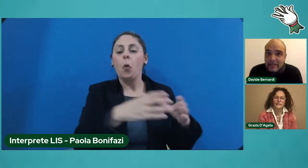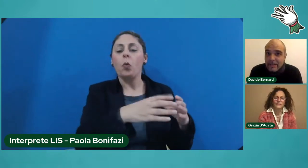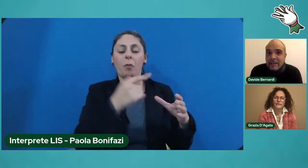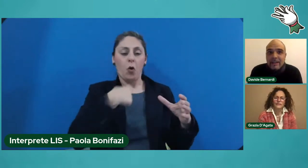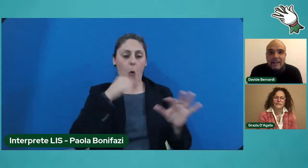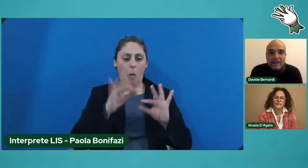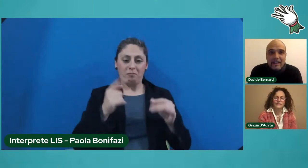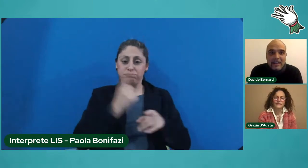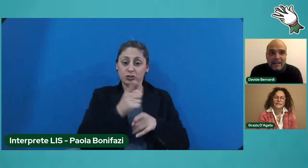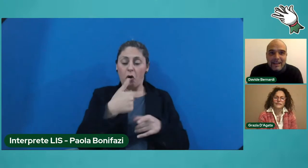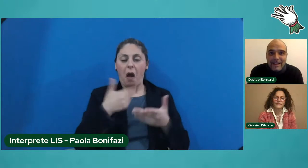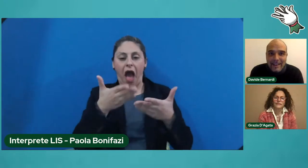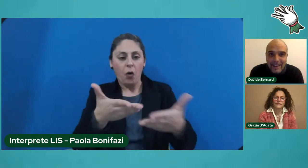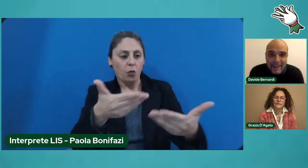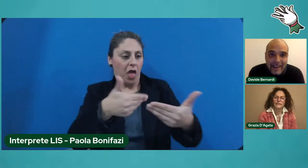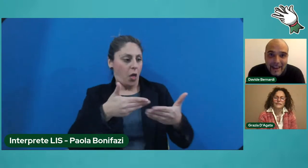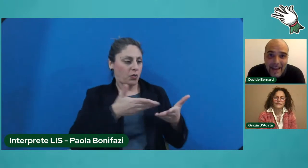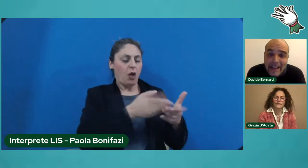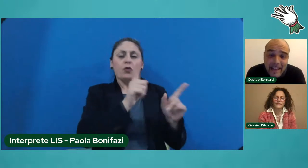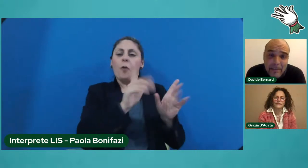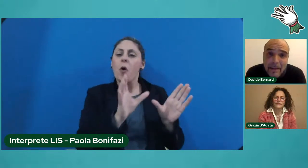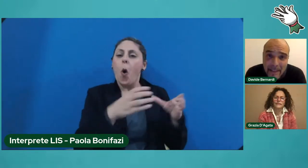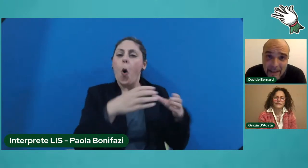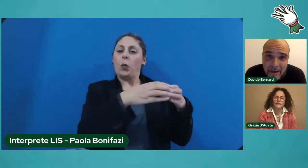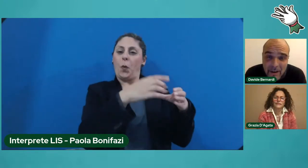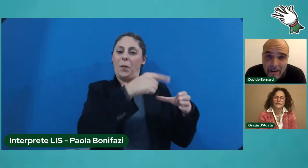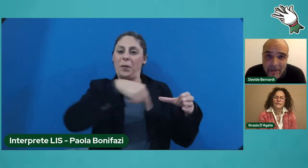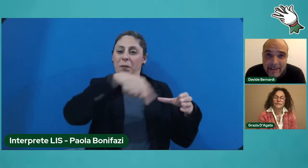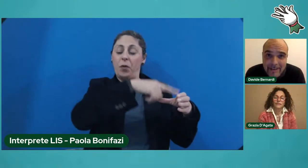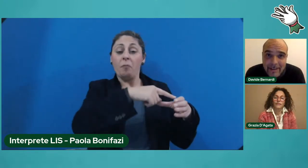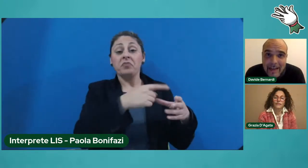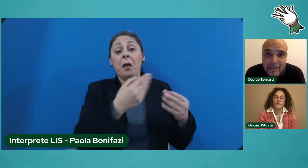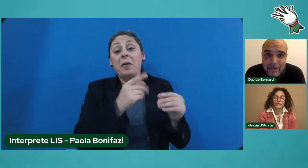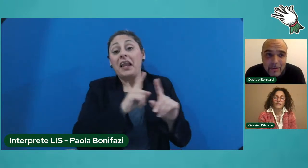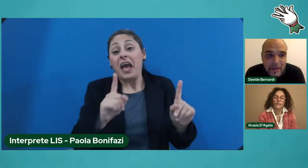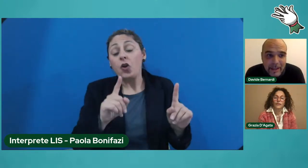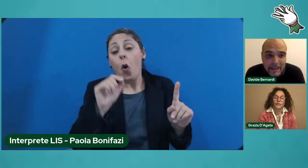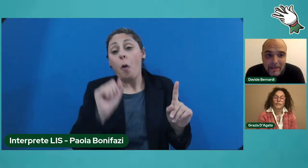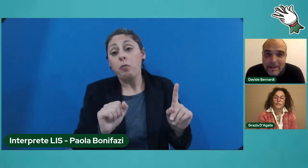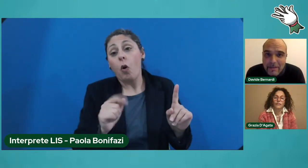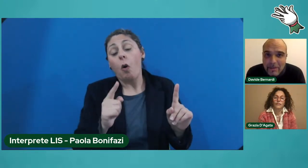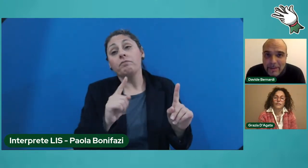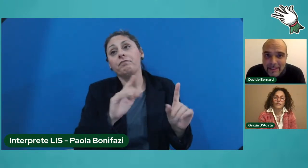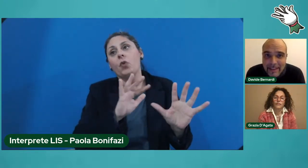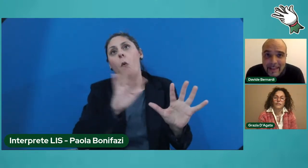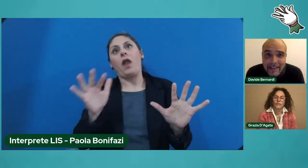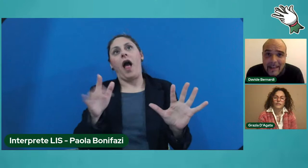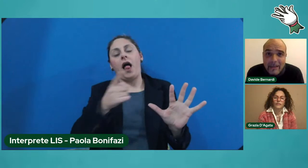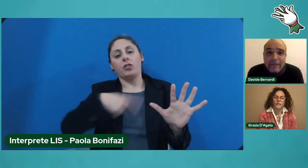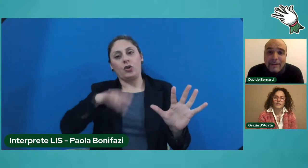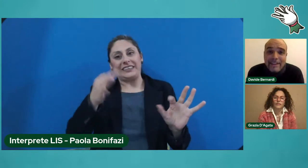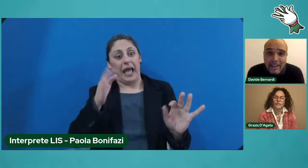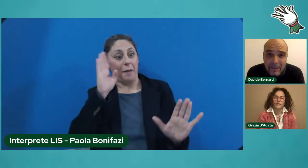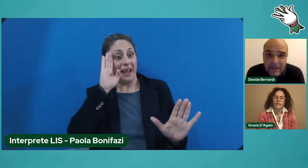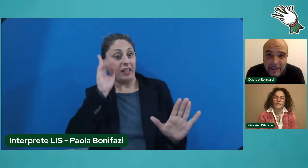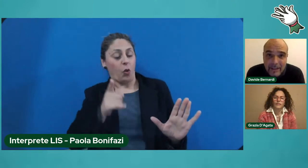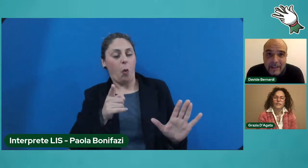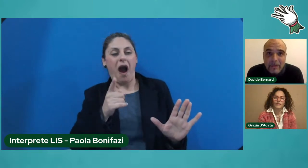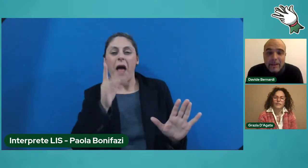dell'altro. E anche perché no, un altro lato in cui noi siamo molto attenti è anche il lato affettivo. Quindi